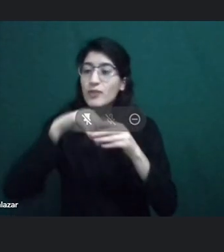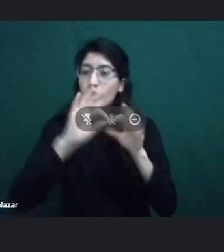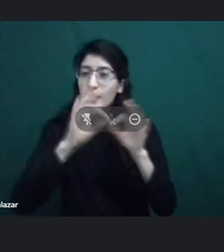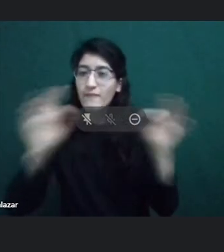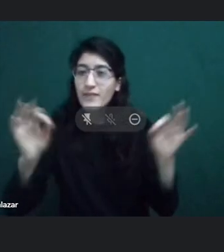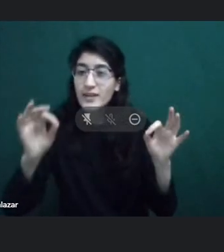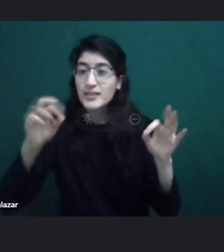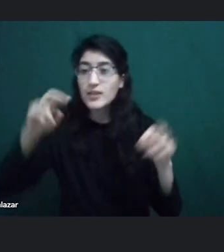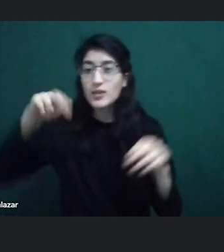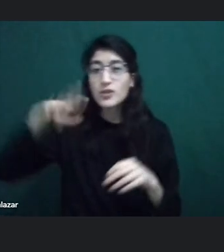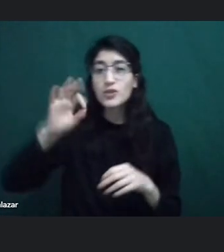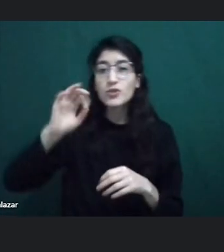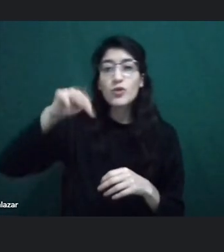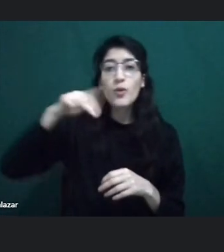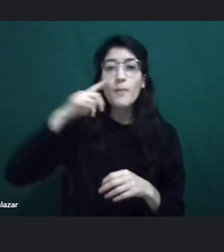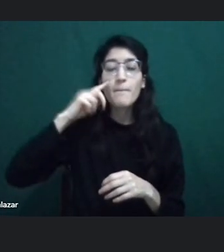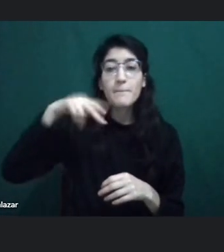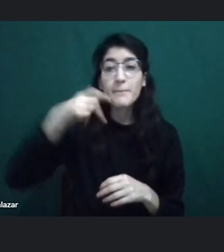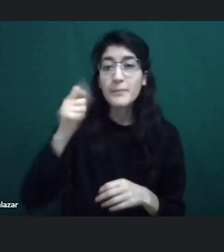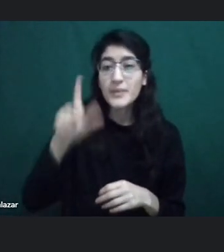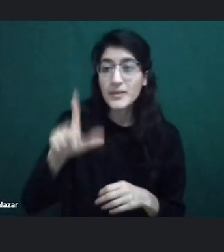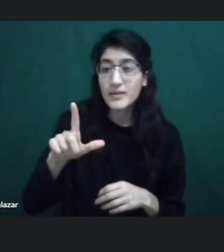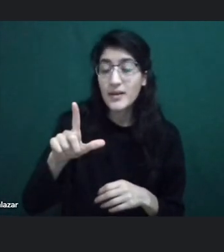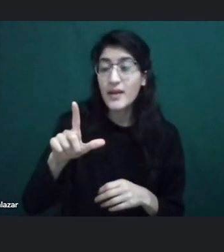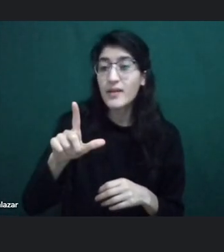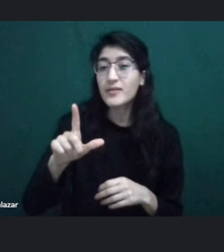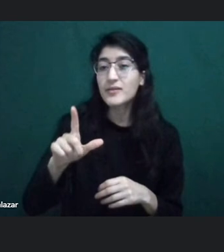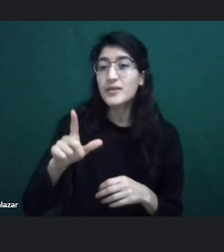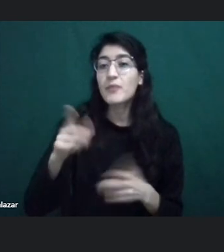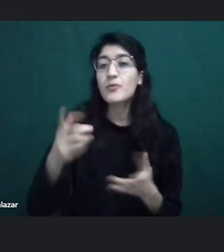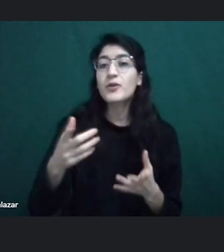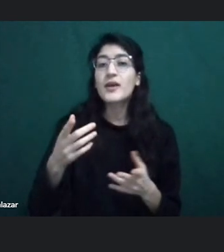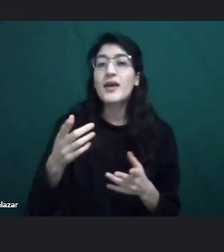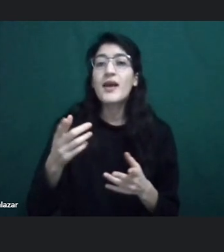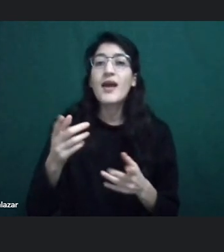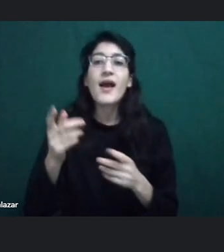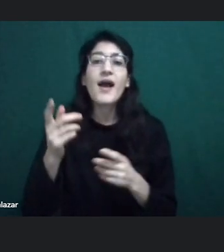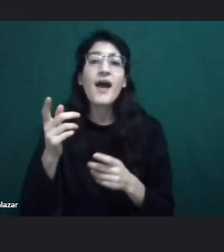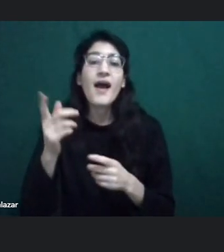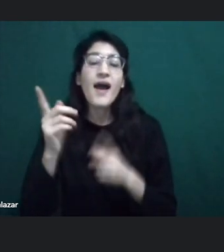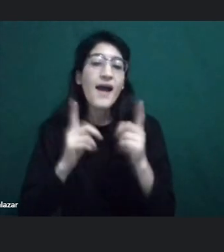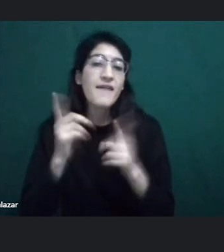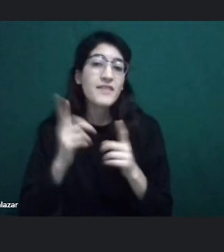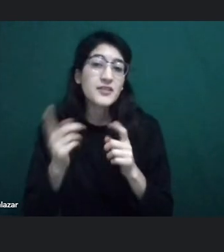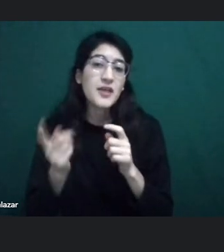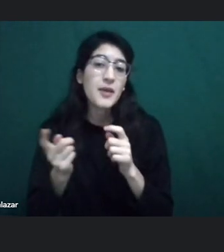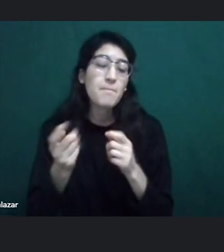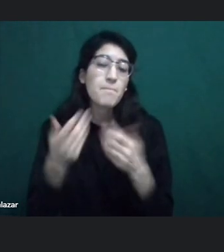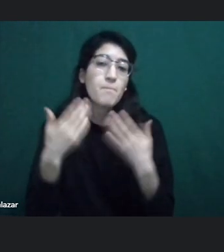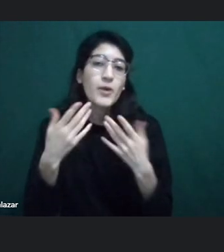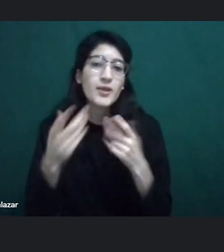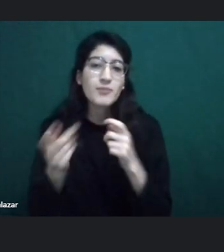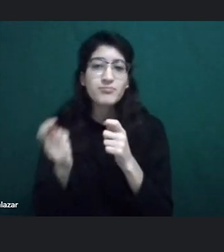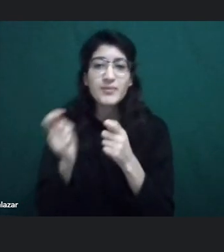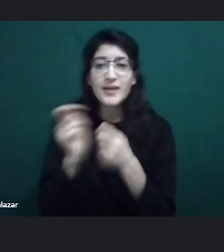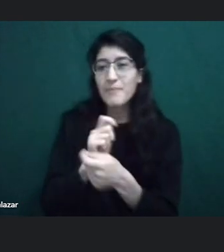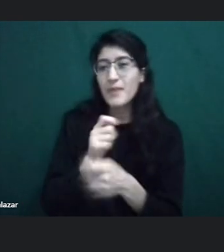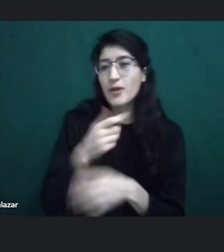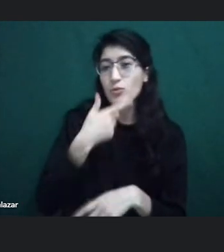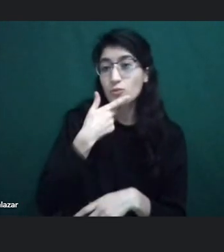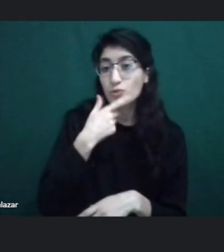porque muchas veces se puede reemplazar por un sustantivo, ¿sí? Bien,